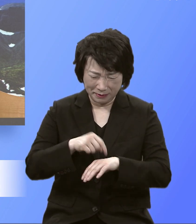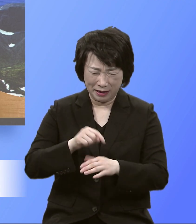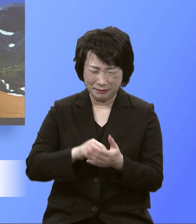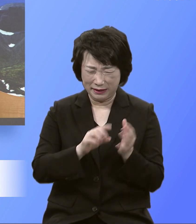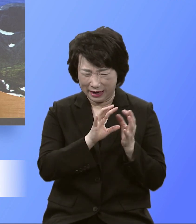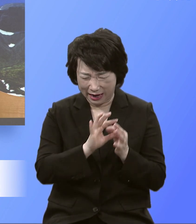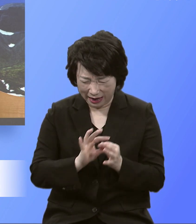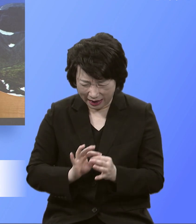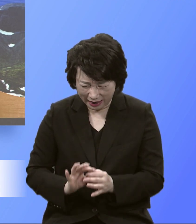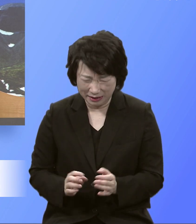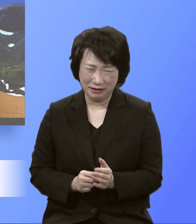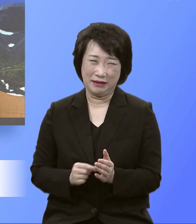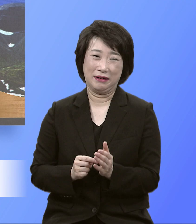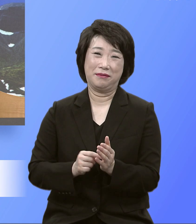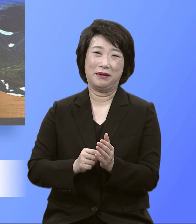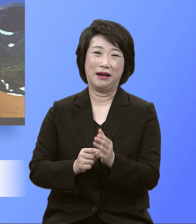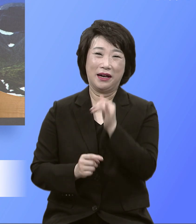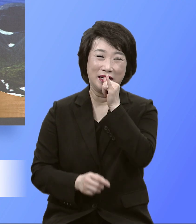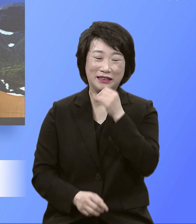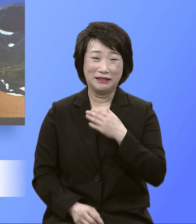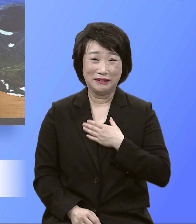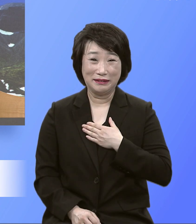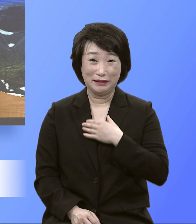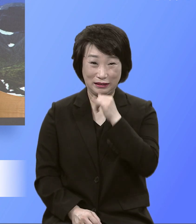막 그러는 거예요.